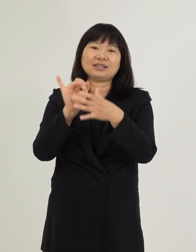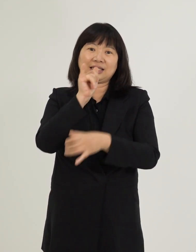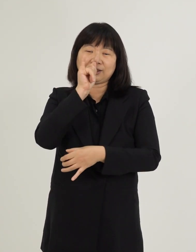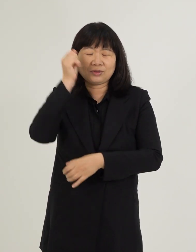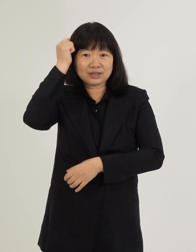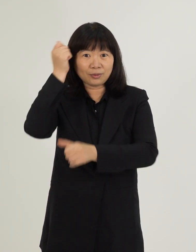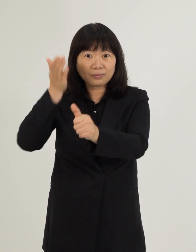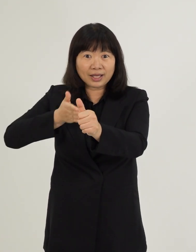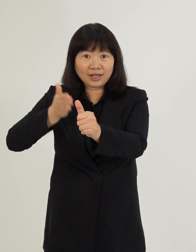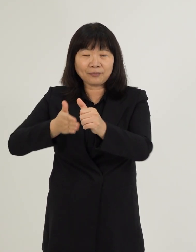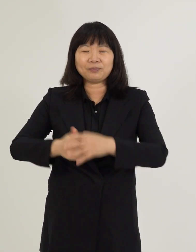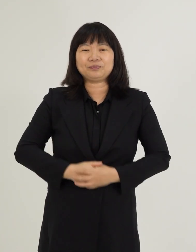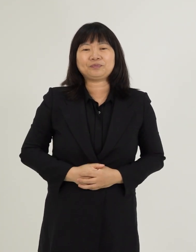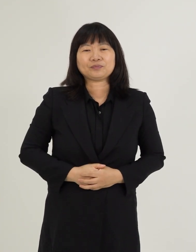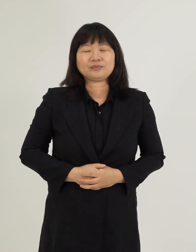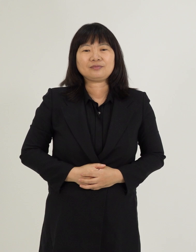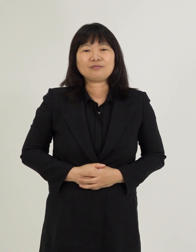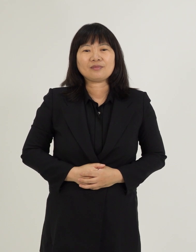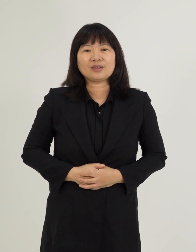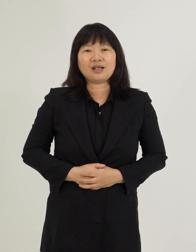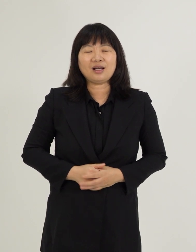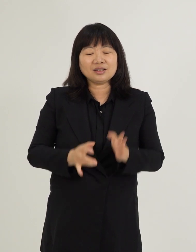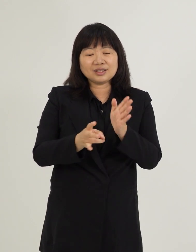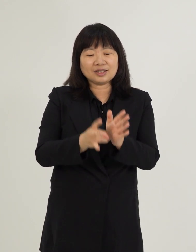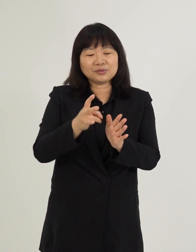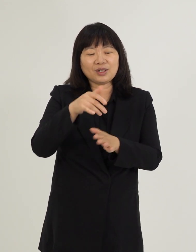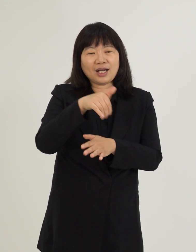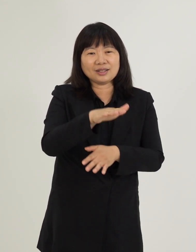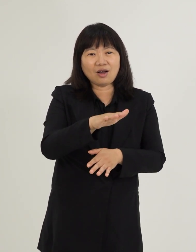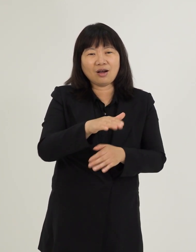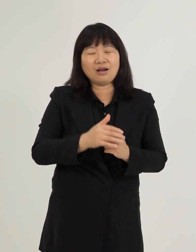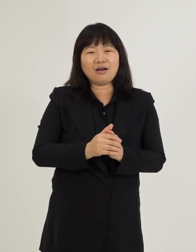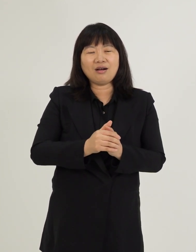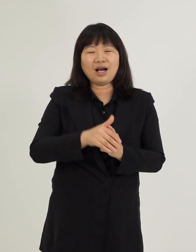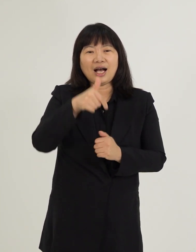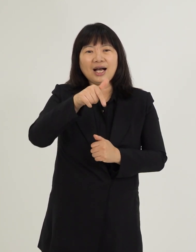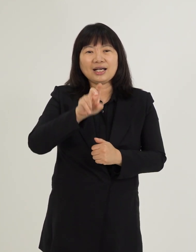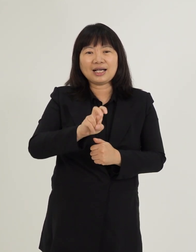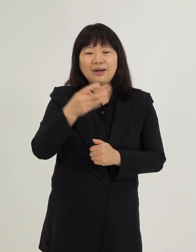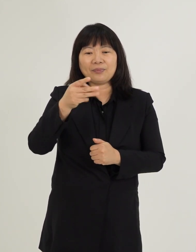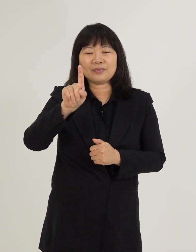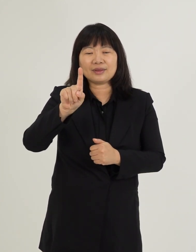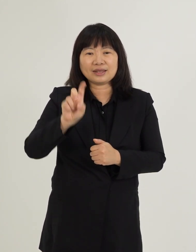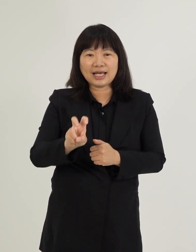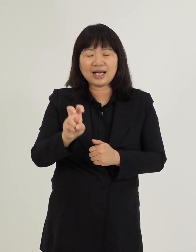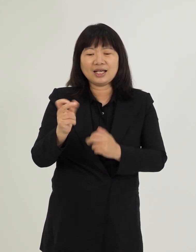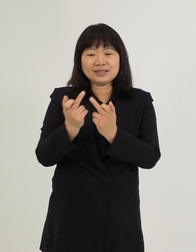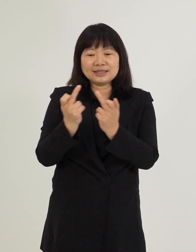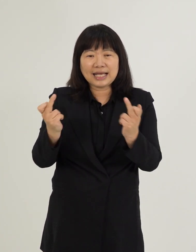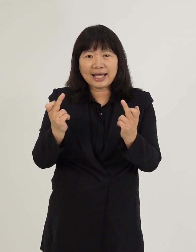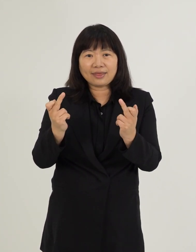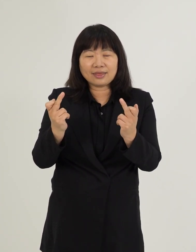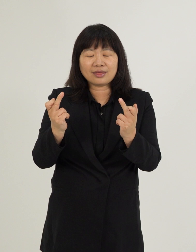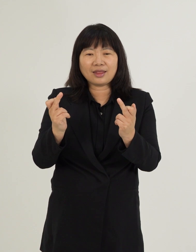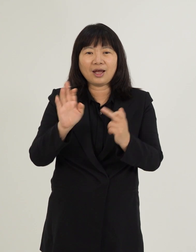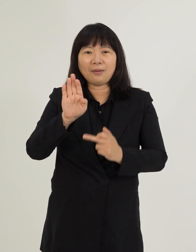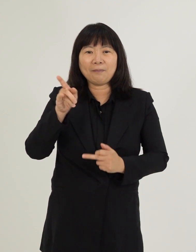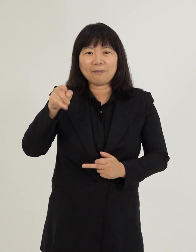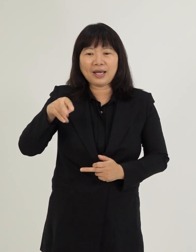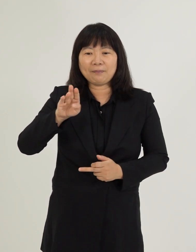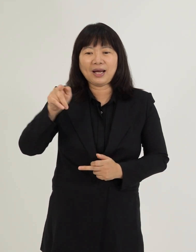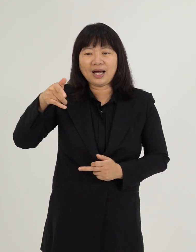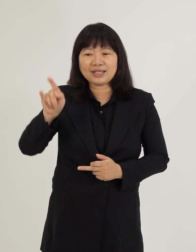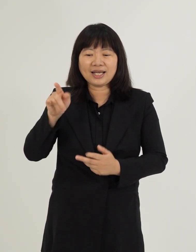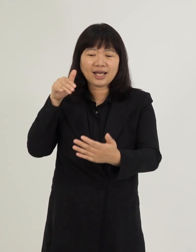벳바게에 이르렀을 때 이렇게 돼 있어요. 근데 여기 마태복음에는 지명이 두 개가 소개가